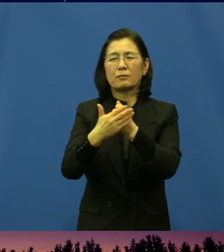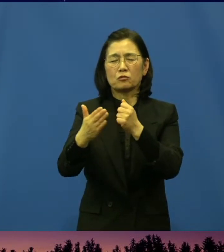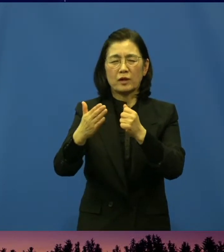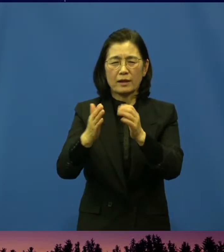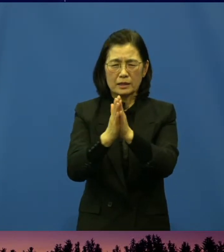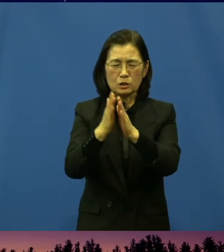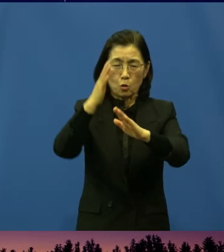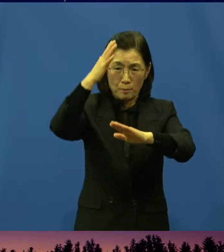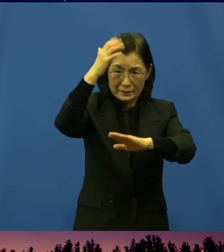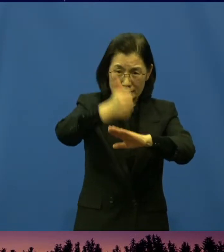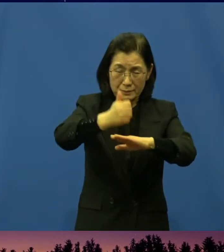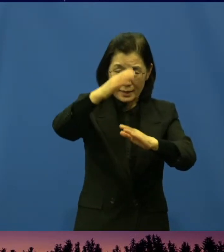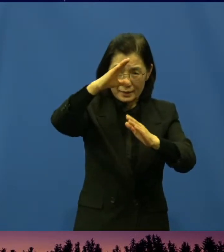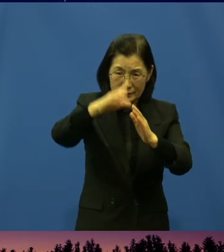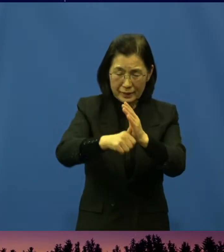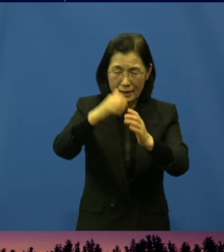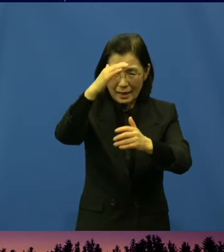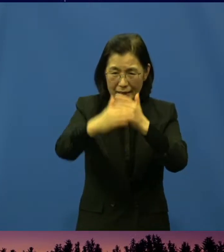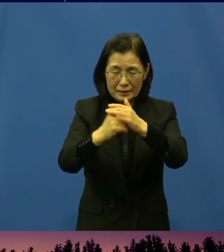원합니다.